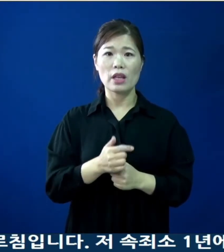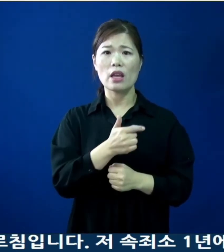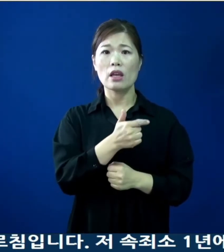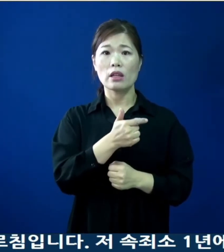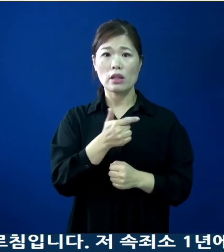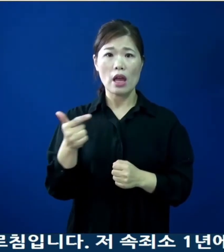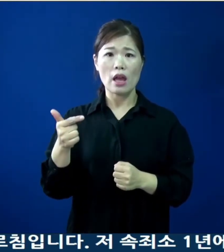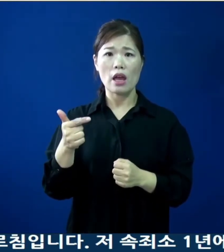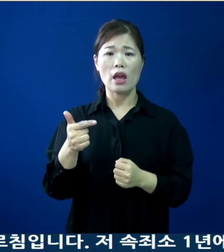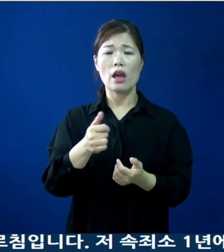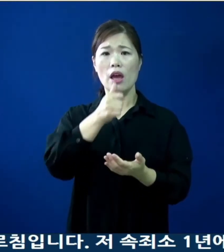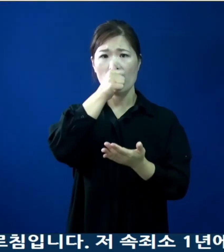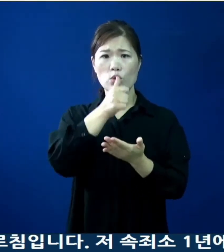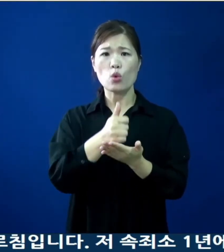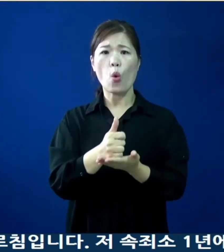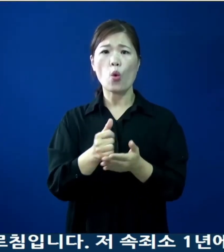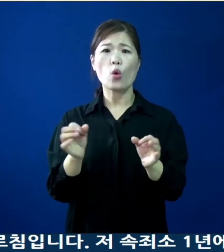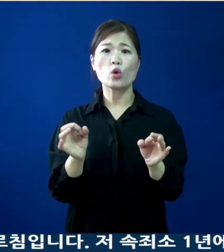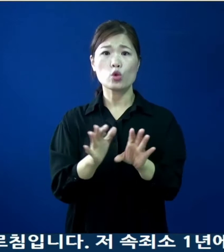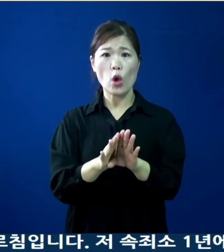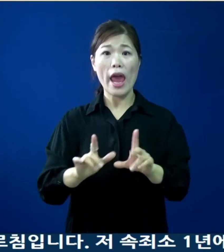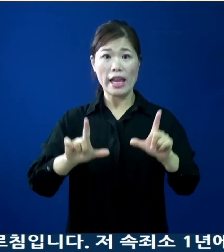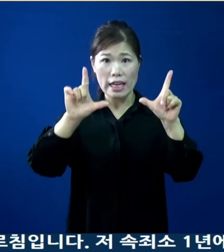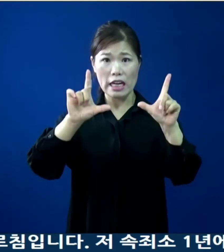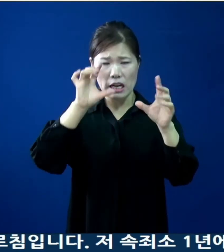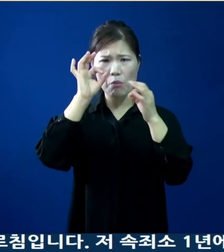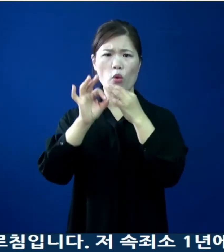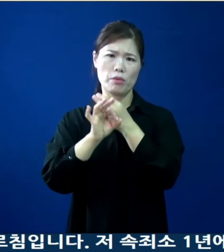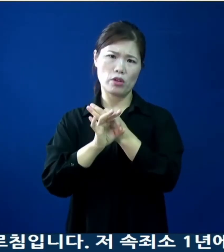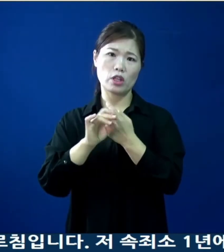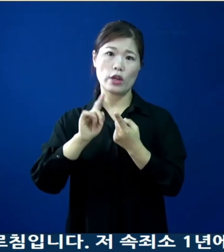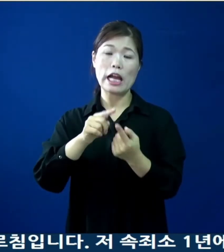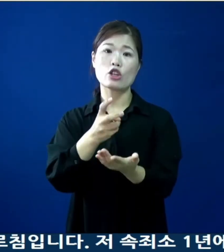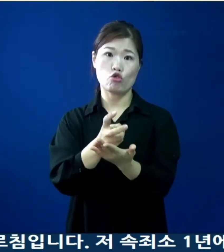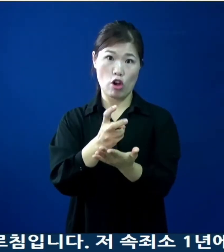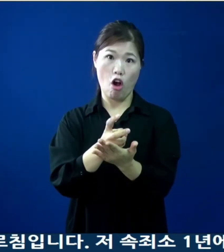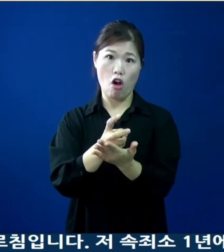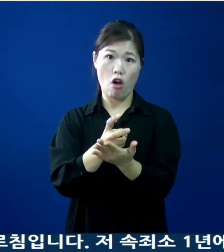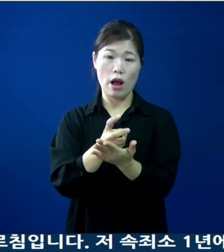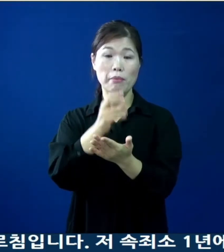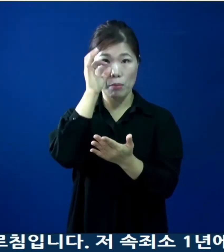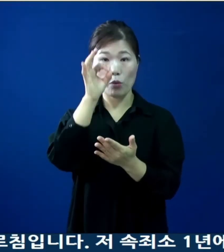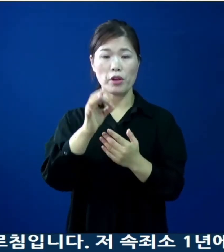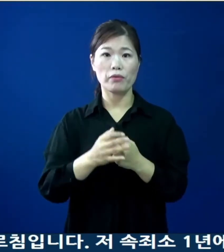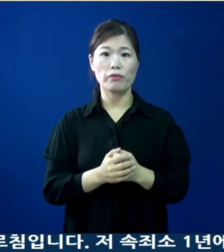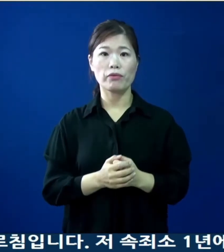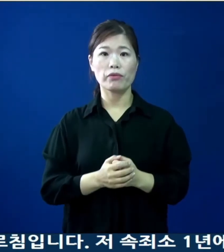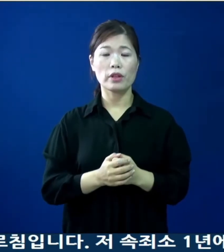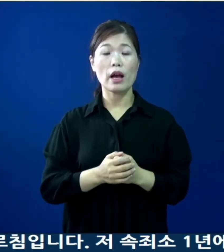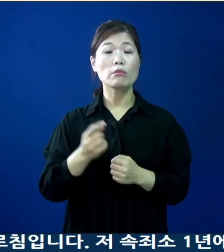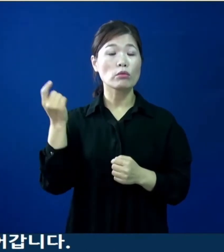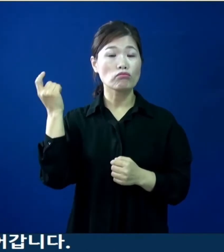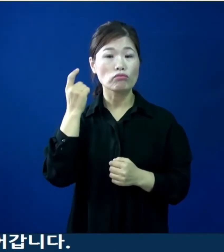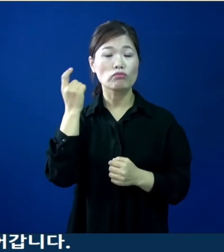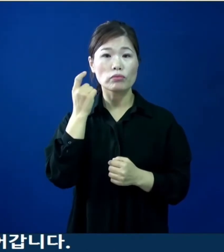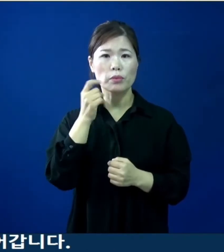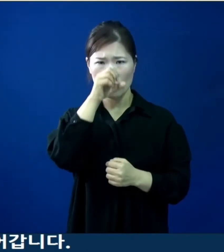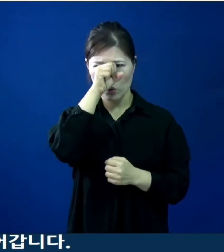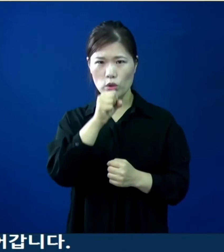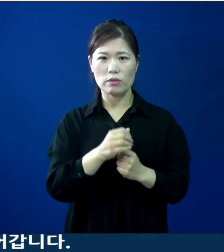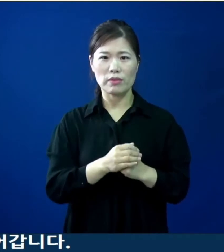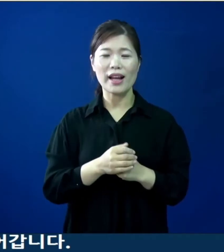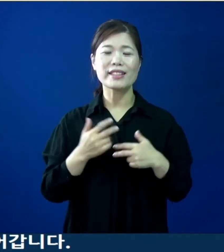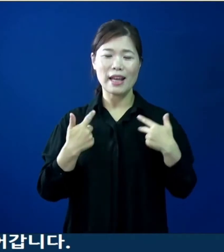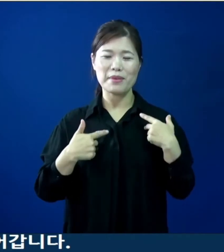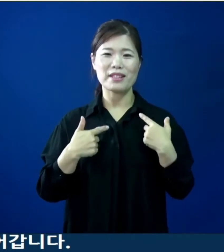대속죄일에 관한 이 규정들을 살펴보려고 합니다. 한번 들어두시면 유익합니다. 그리고 제법